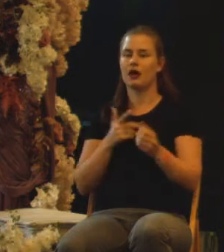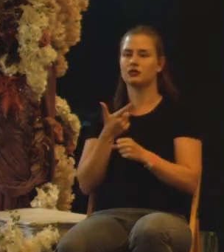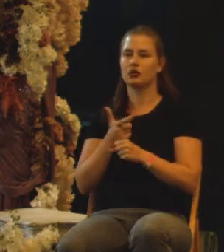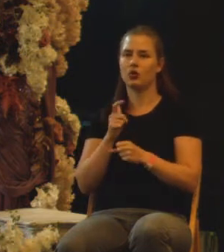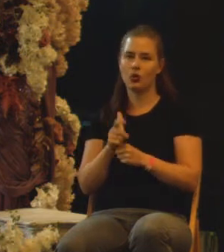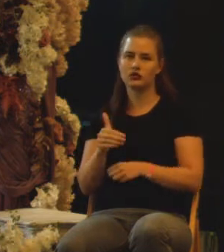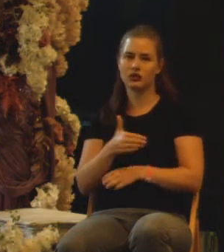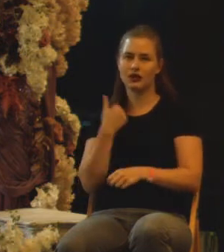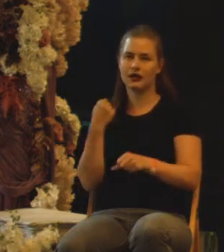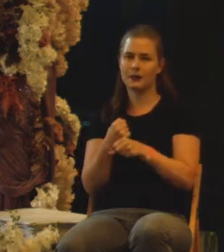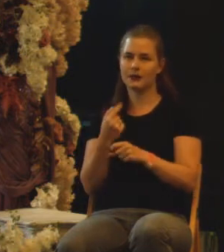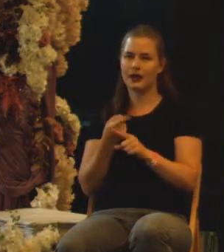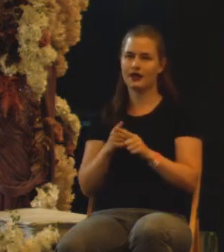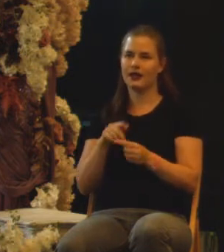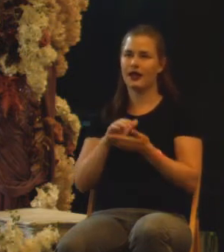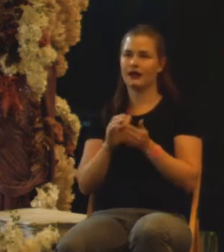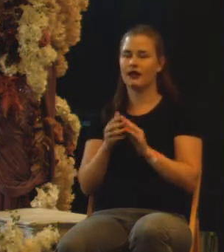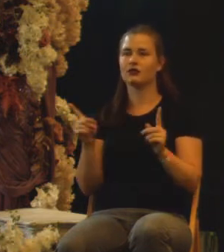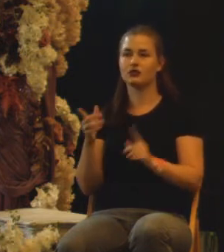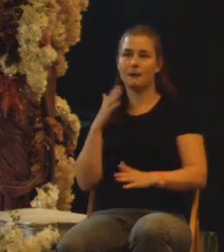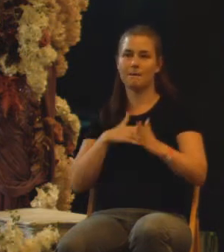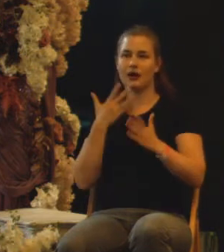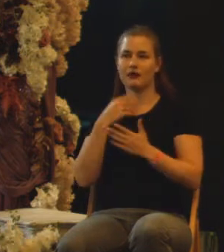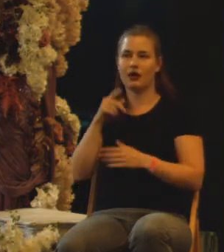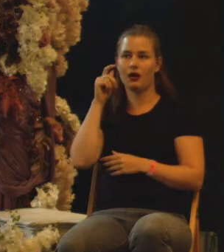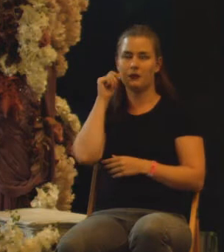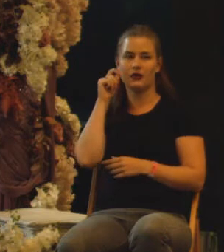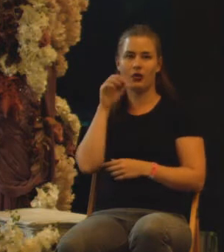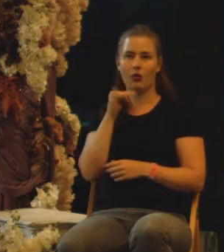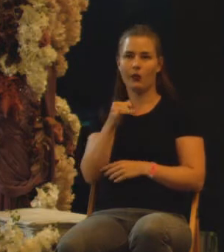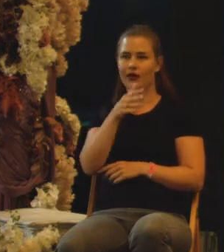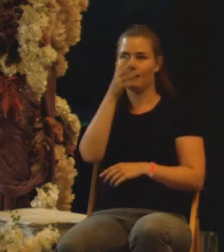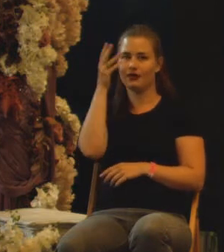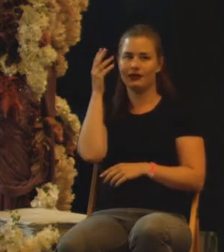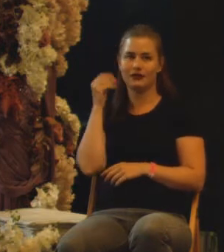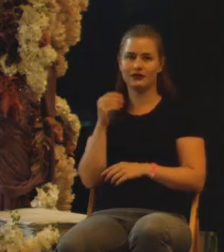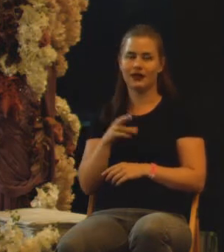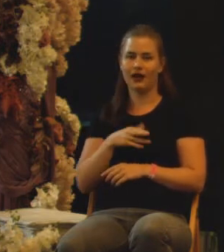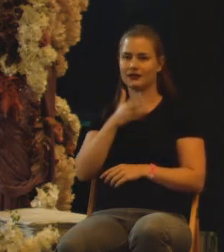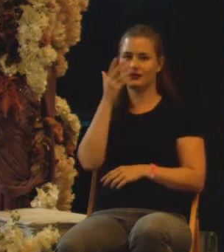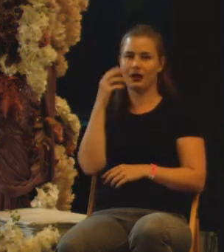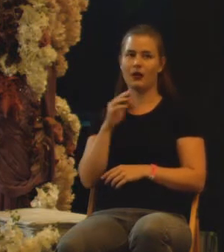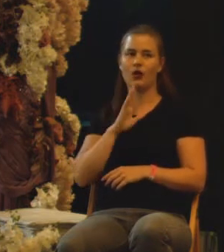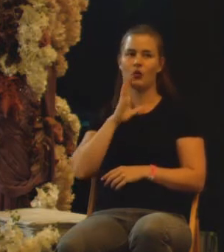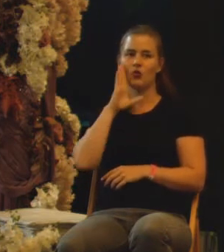хотим сделать эти котлеты, чтобы порадовать своего мужчину. Оп, забыли. Сори, я забыла.